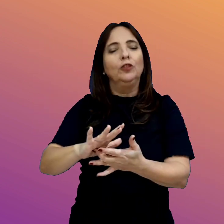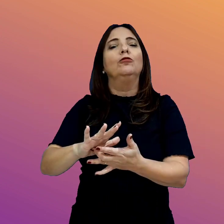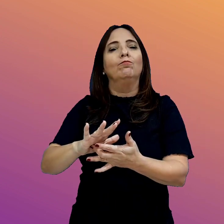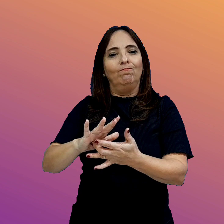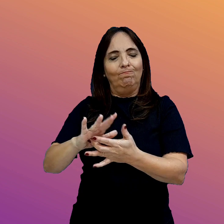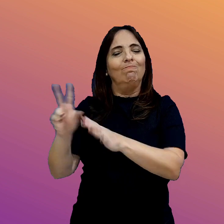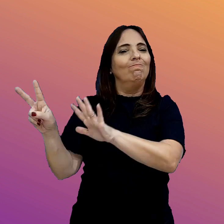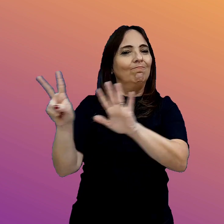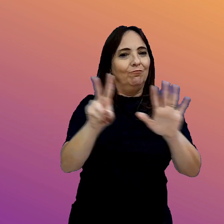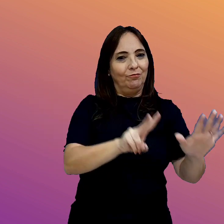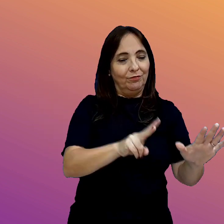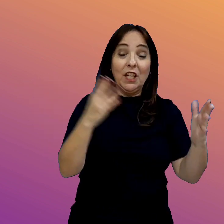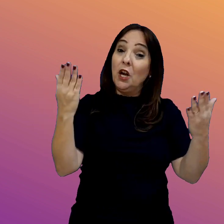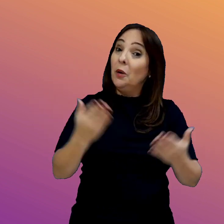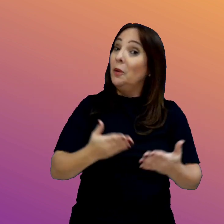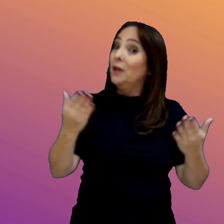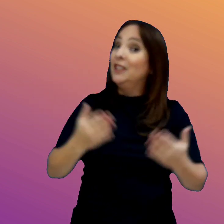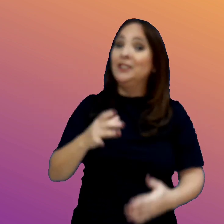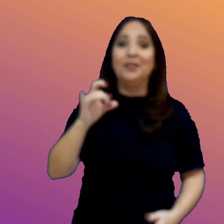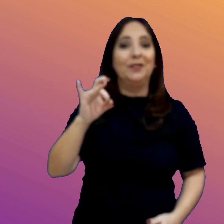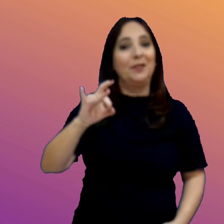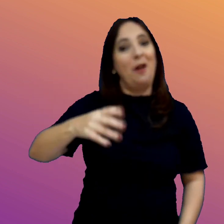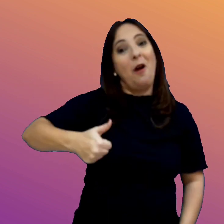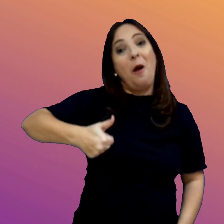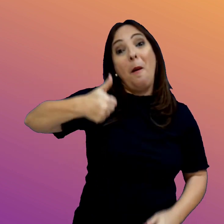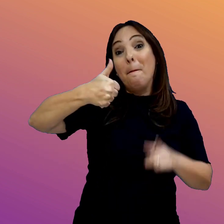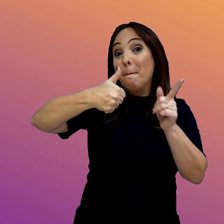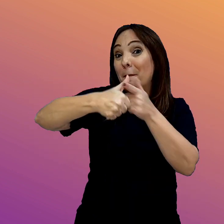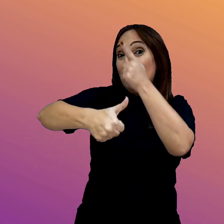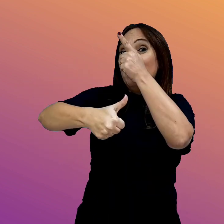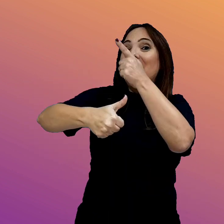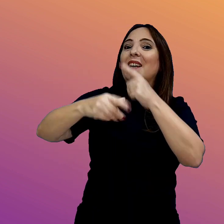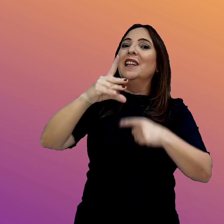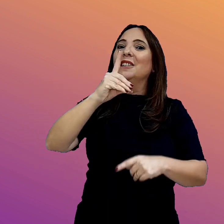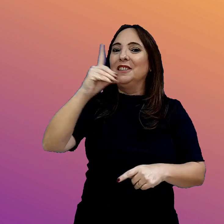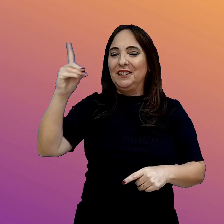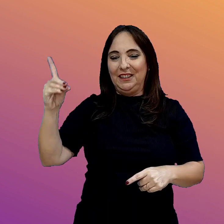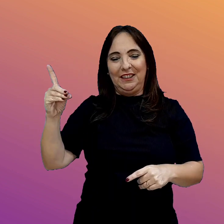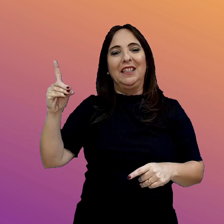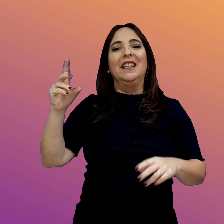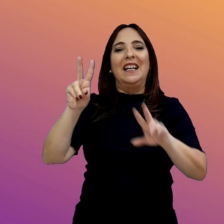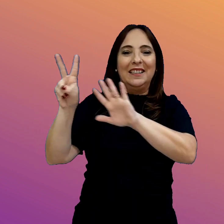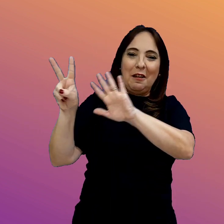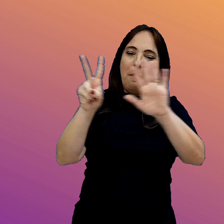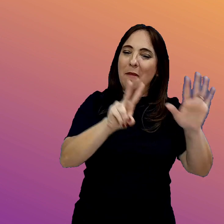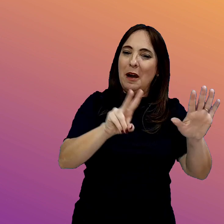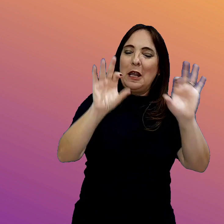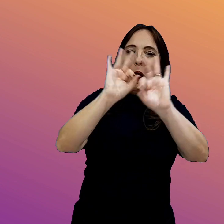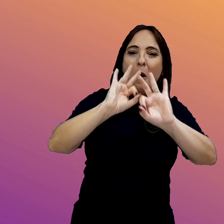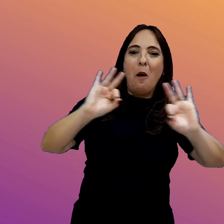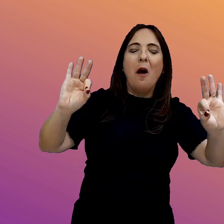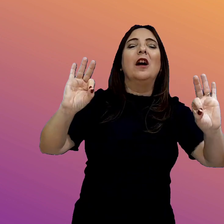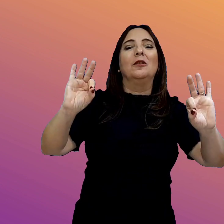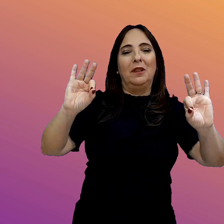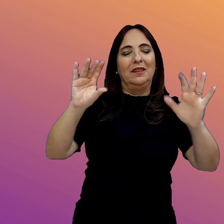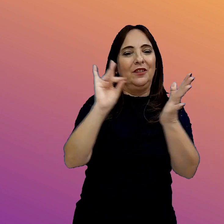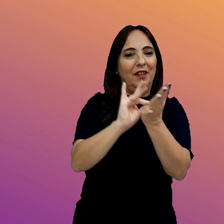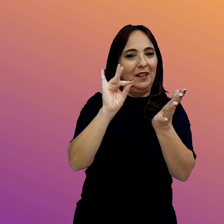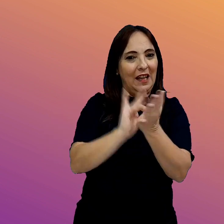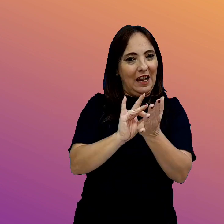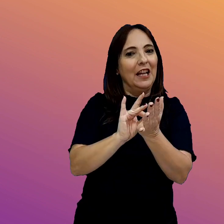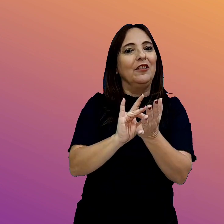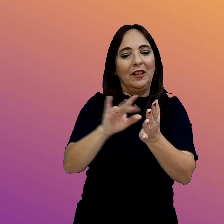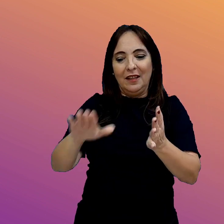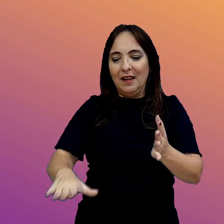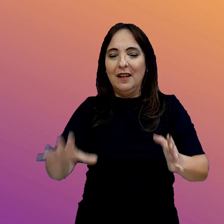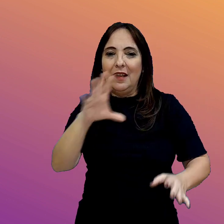primeiro dia e vamos ter aí uma semana muito intensa que eles vão amar. Mas com certeza, se você participar junto com